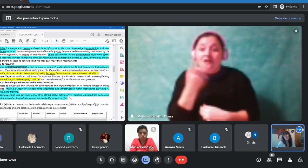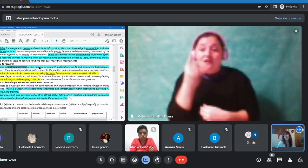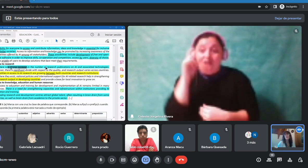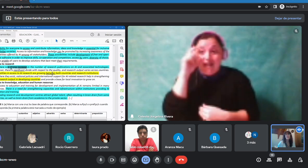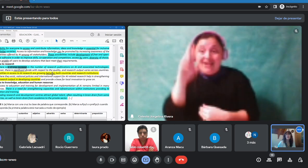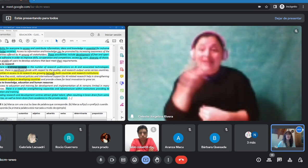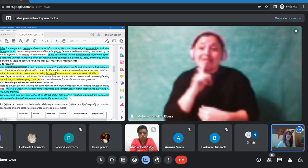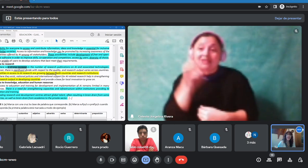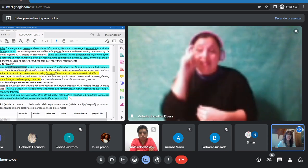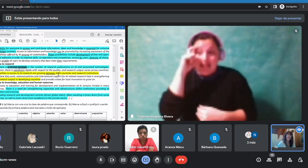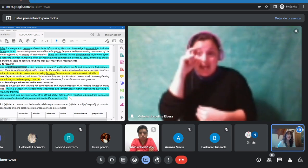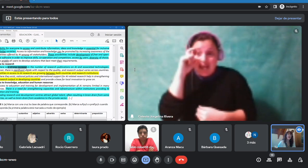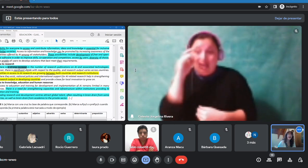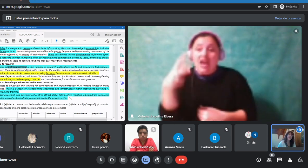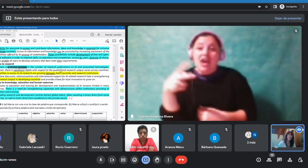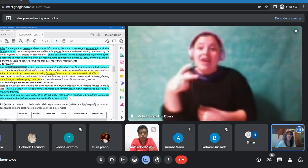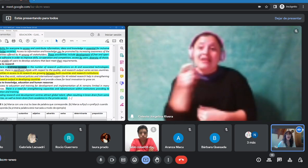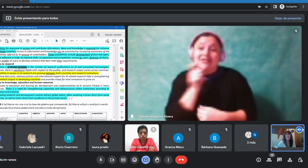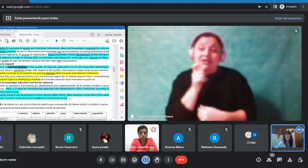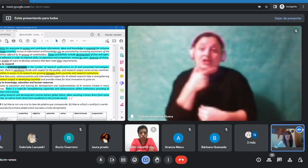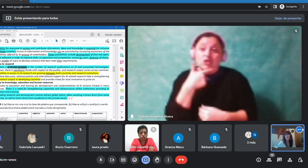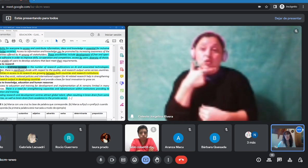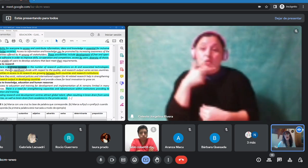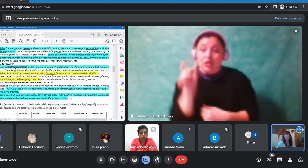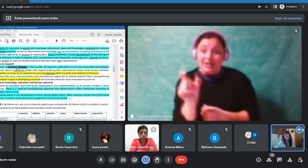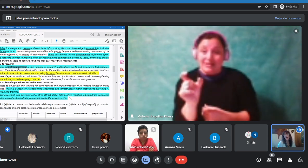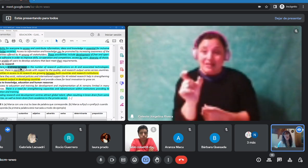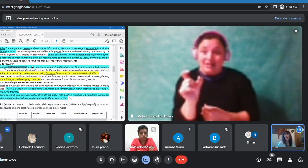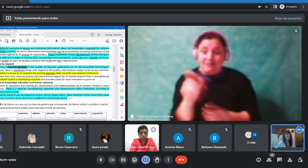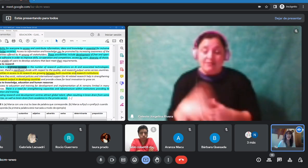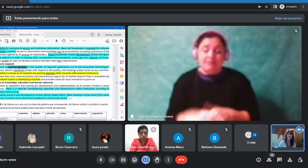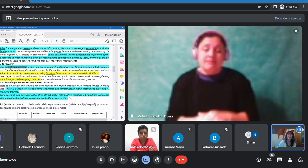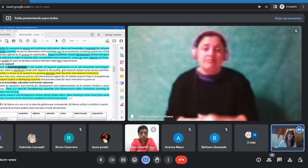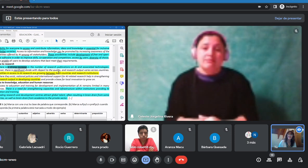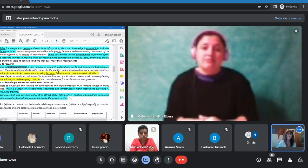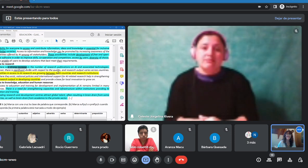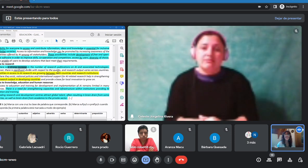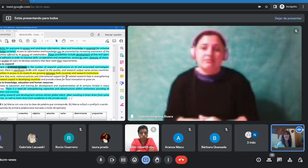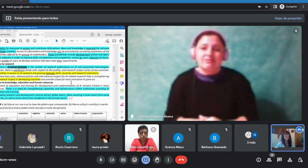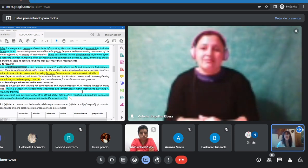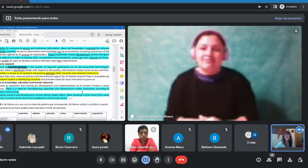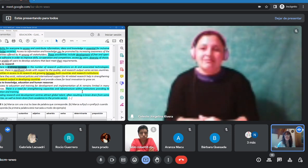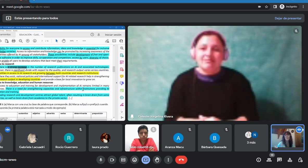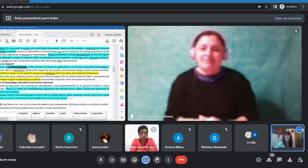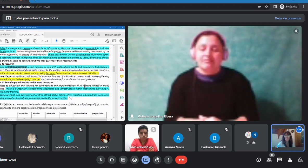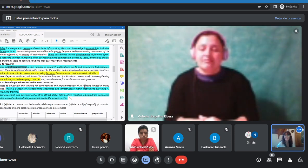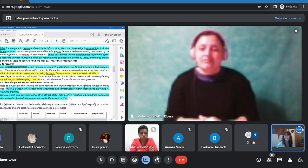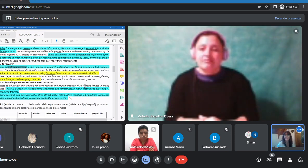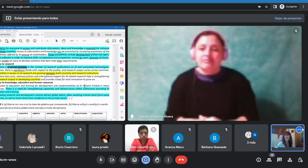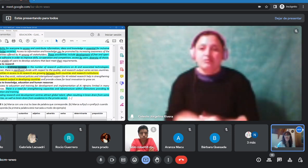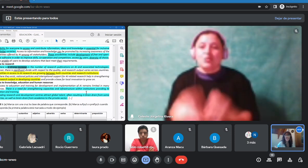Un. En algo. Hay un algo en algo. ¿Sí? Es un sustantivo. Algo.